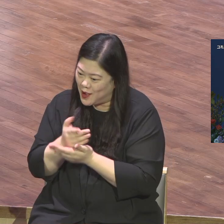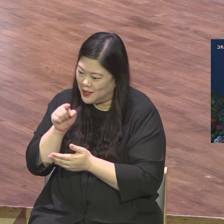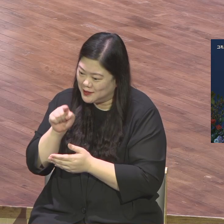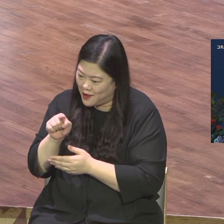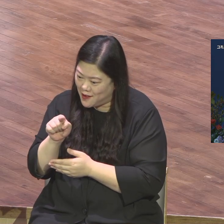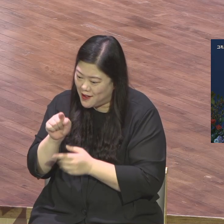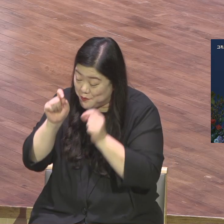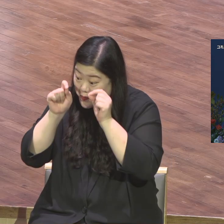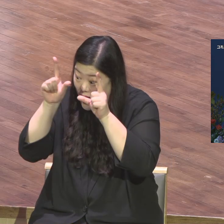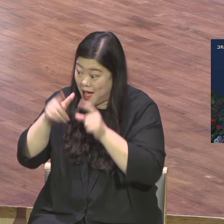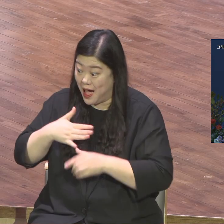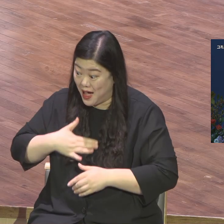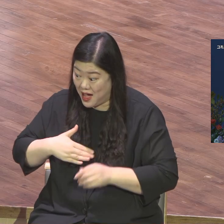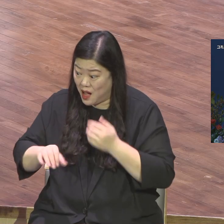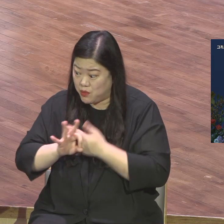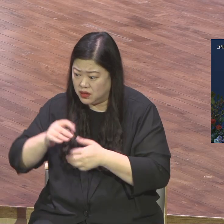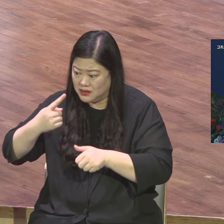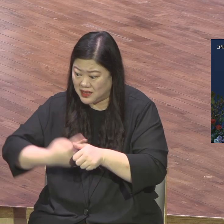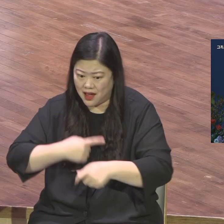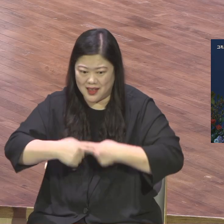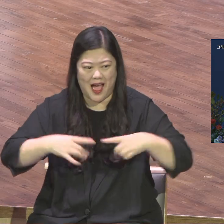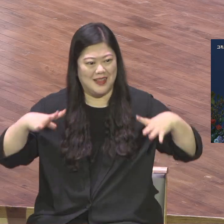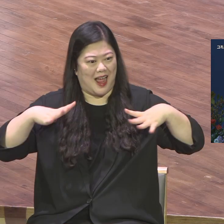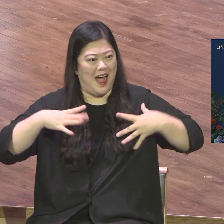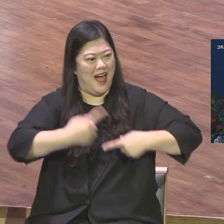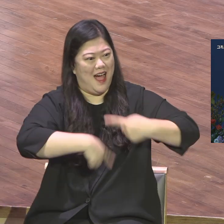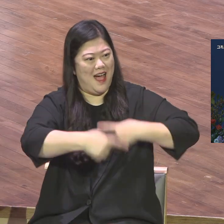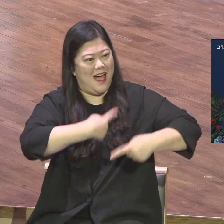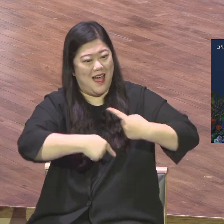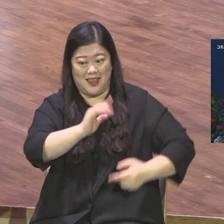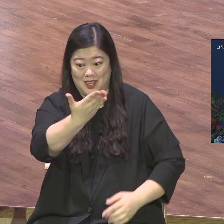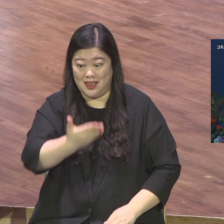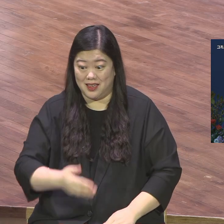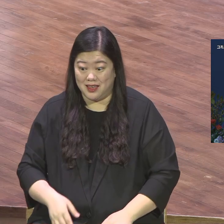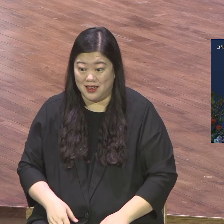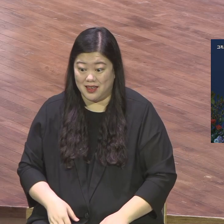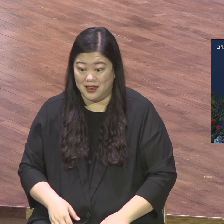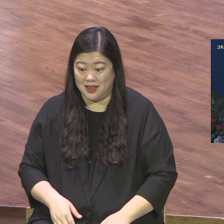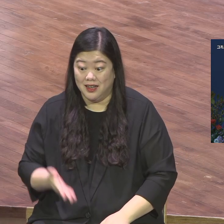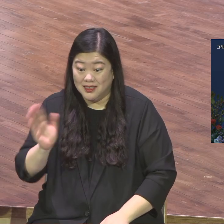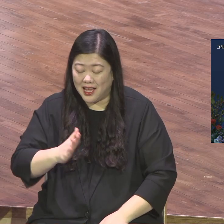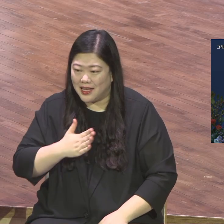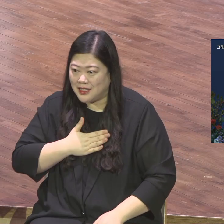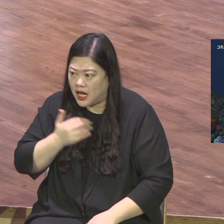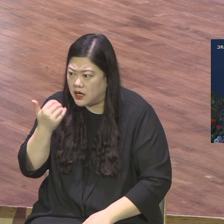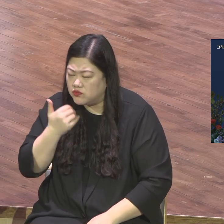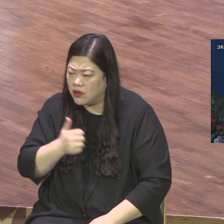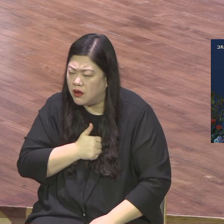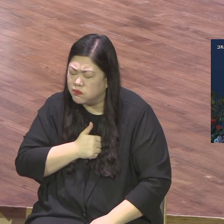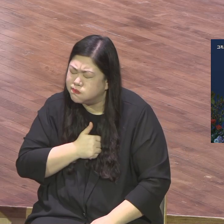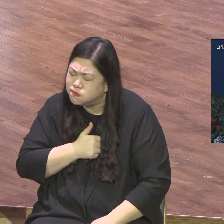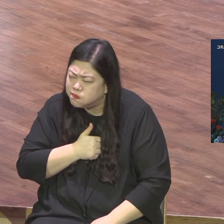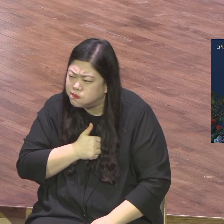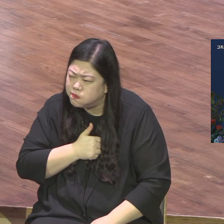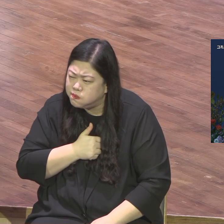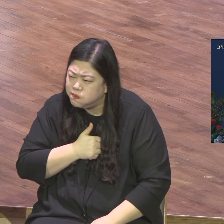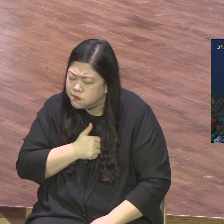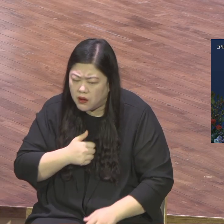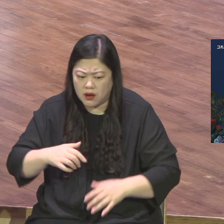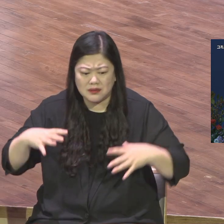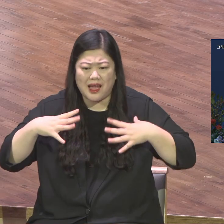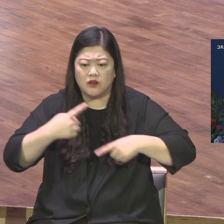돼요. 대부분이 이걸 모르고 있어요. 이걸 놓치니까 딴짓하는 겁니다. 하나님의 최고 관심이